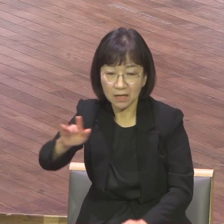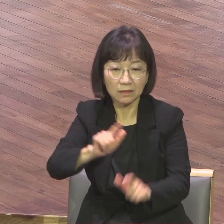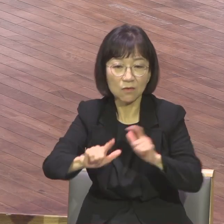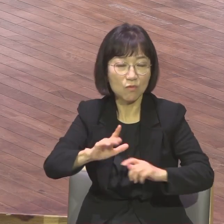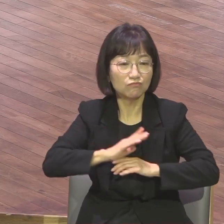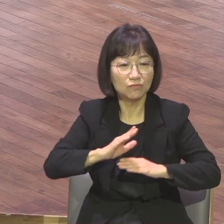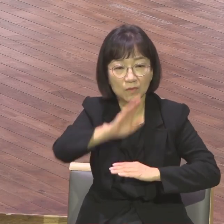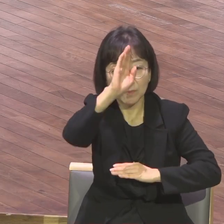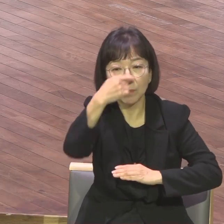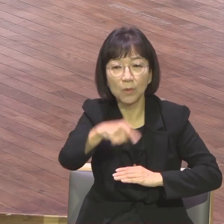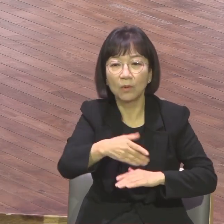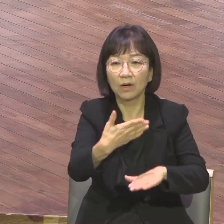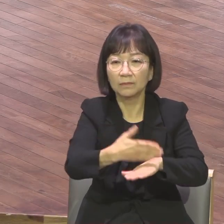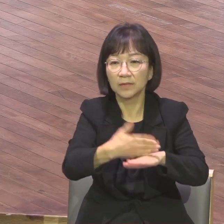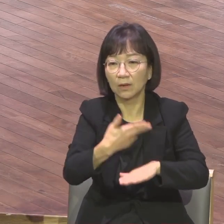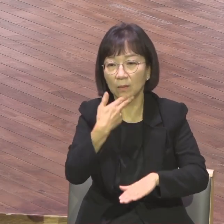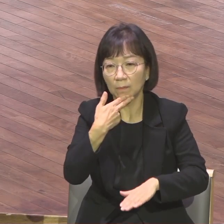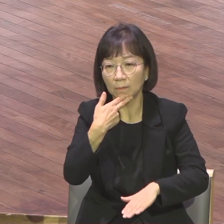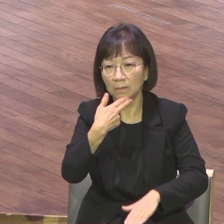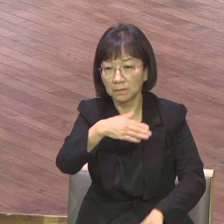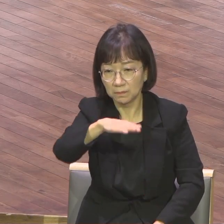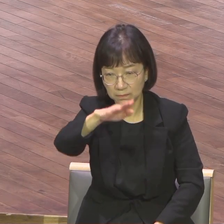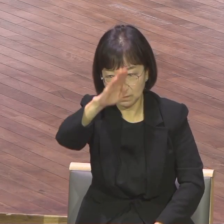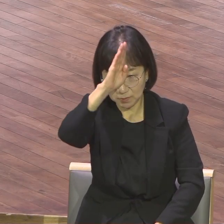그래서 감사할 줄 모르는 병.